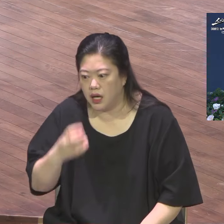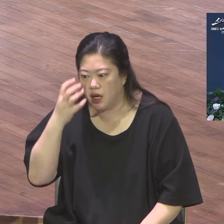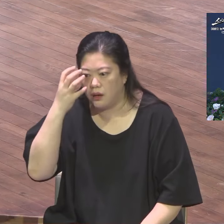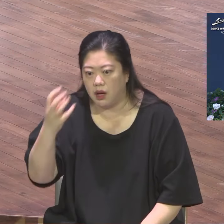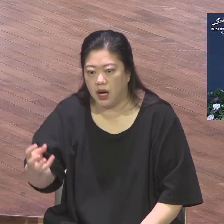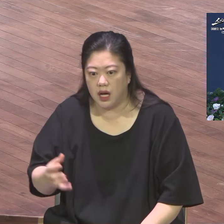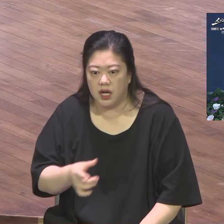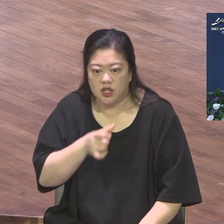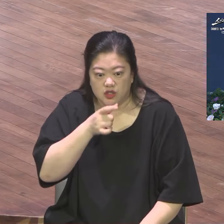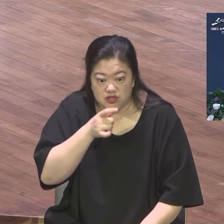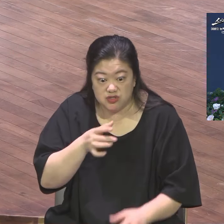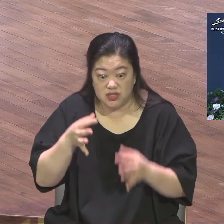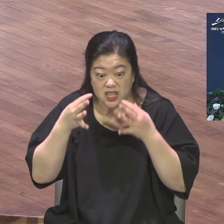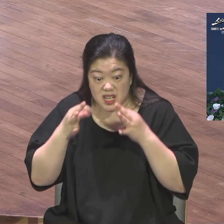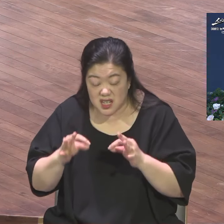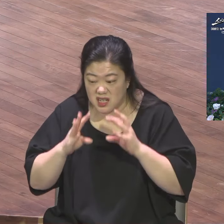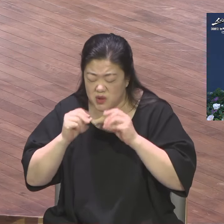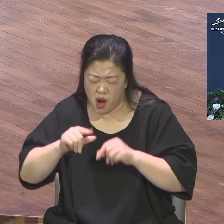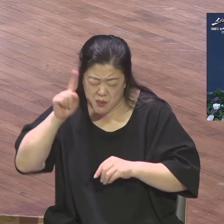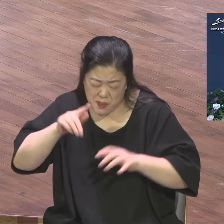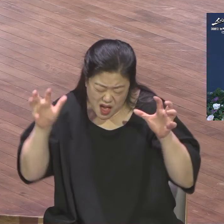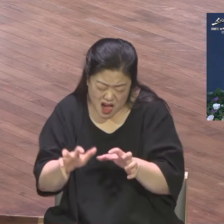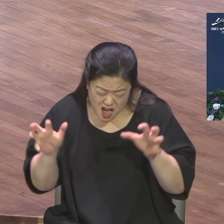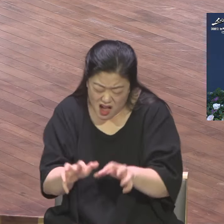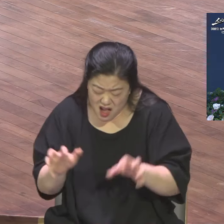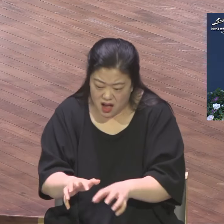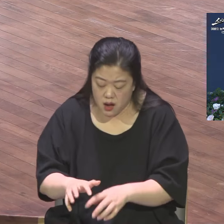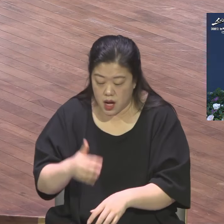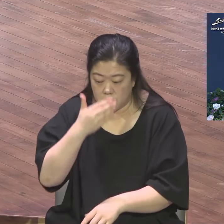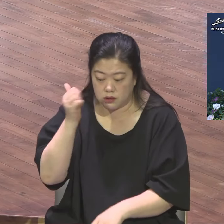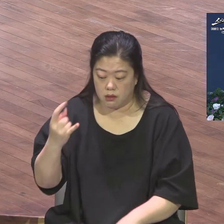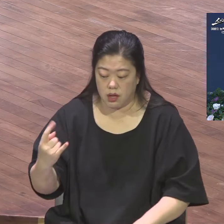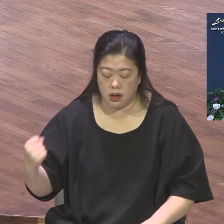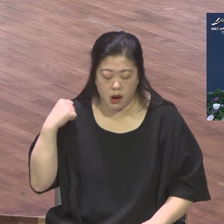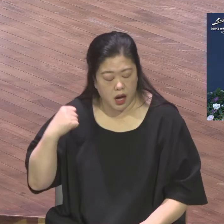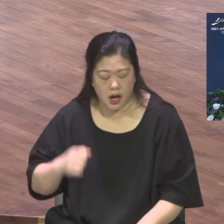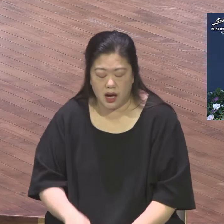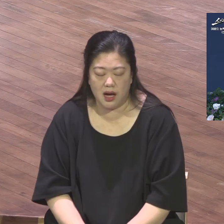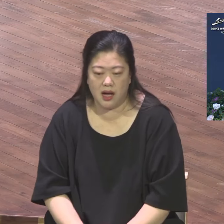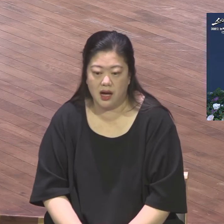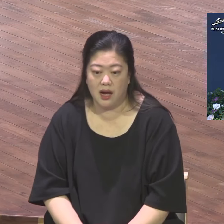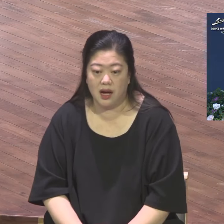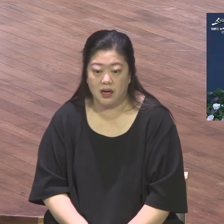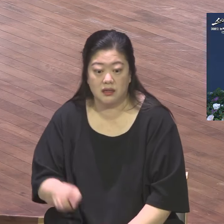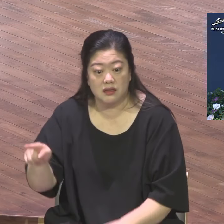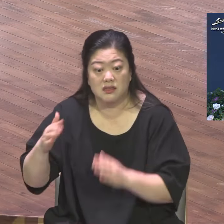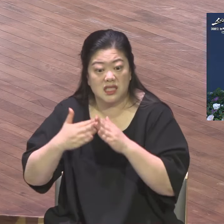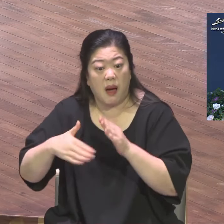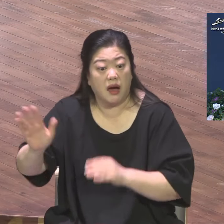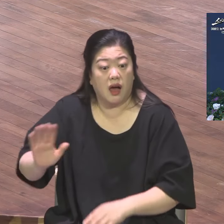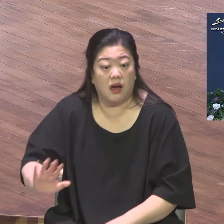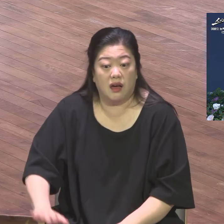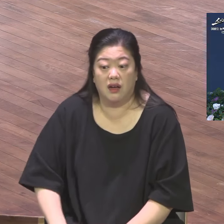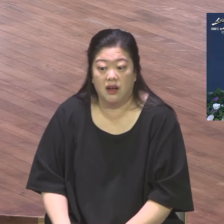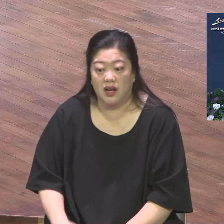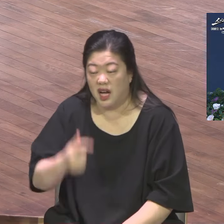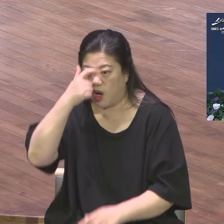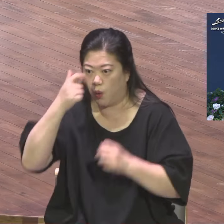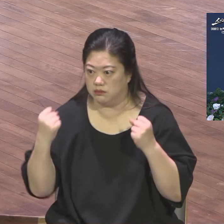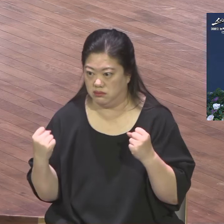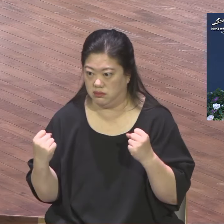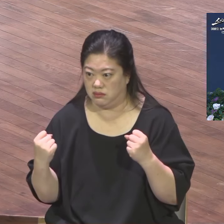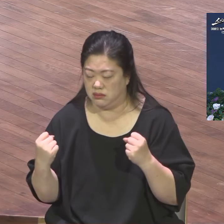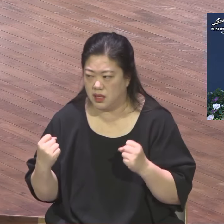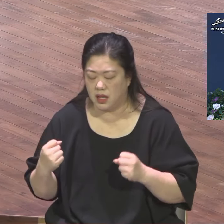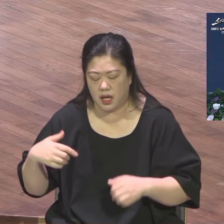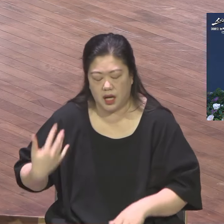거의 다 실패합니다. 참석을 하지 않을 수 없지. 분위기상 참석 예배 막 그냥 예배 속에